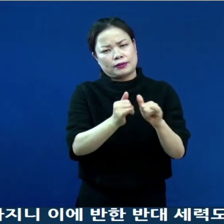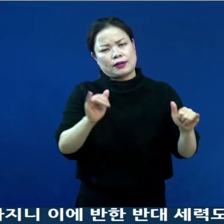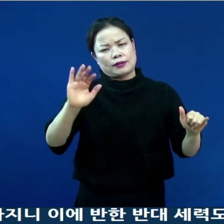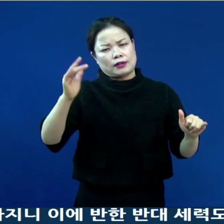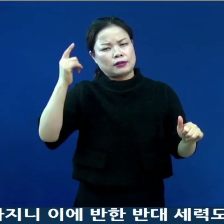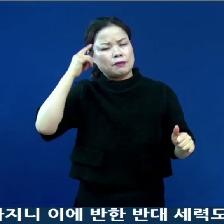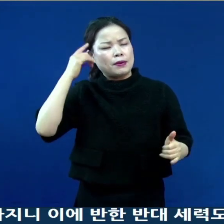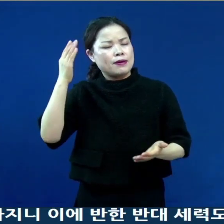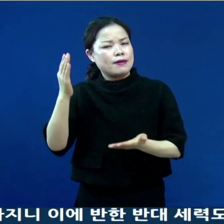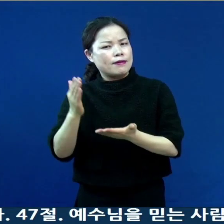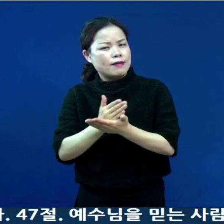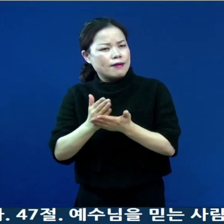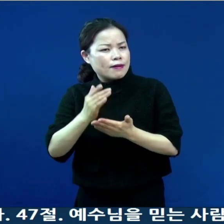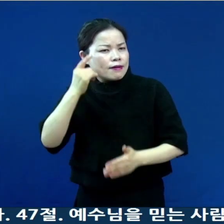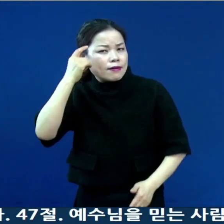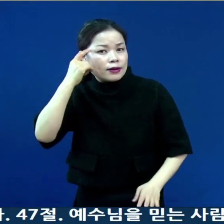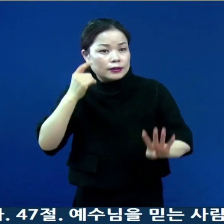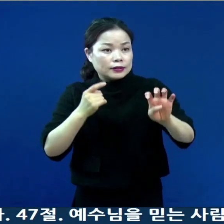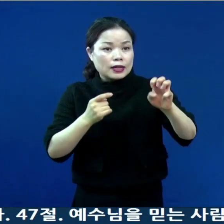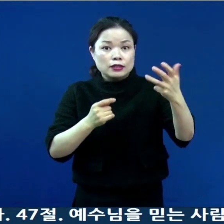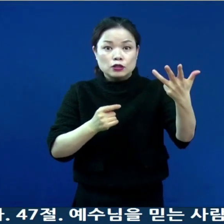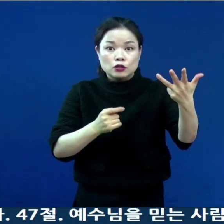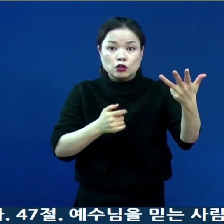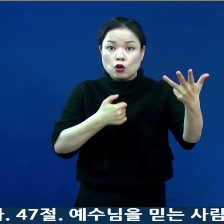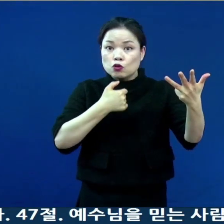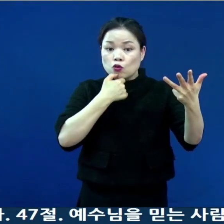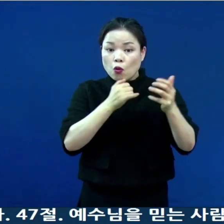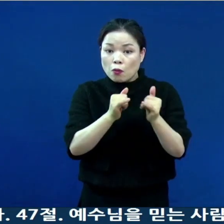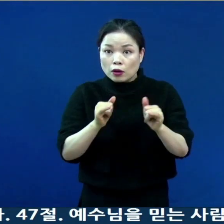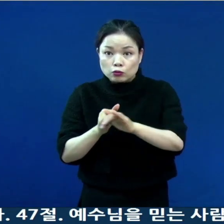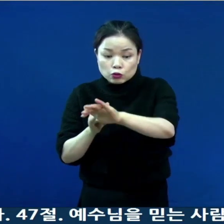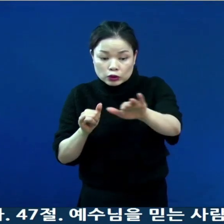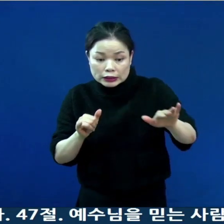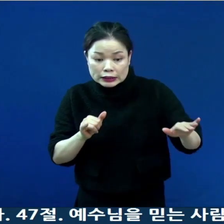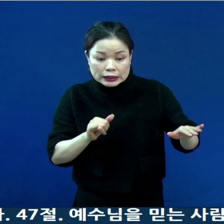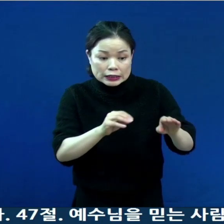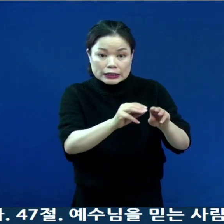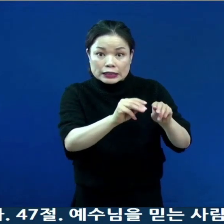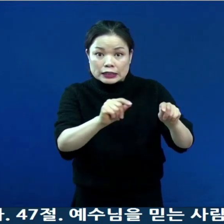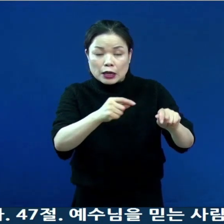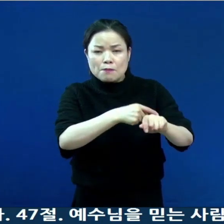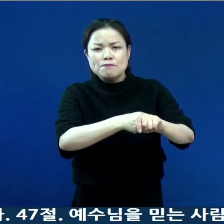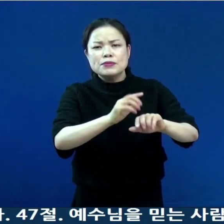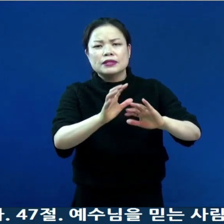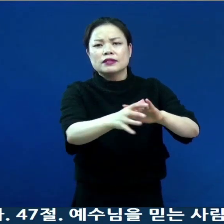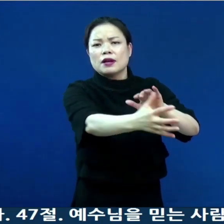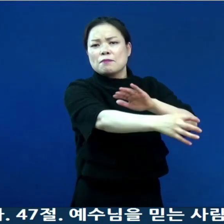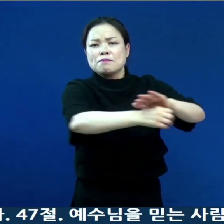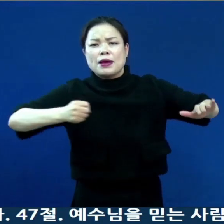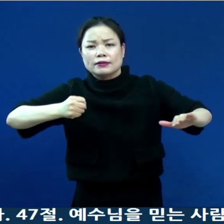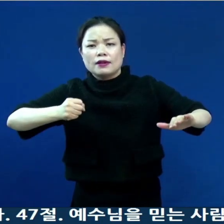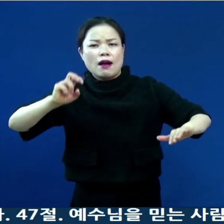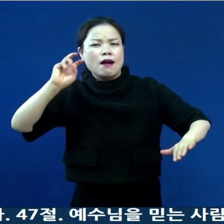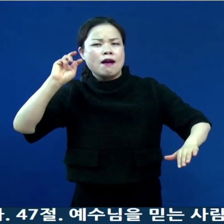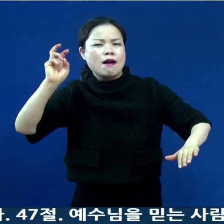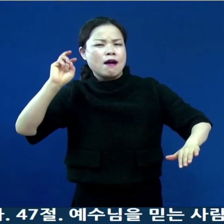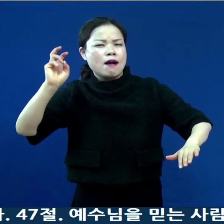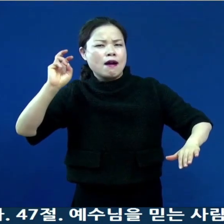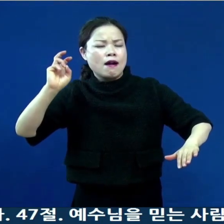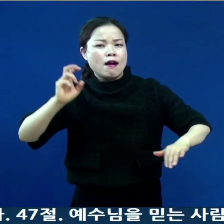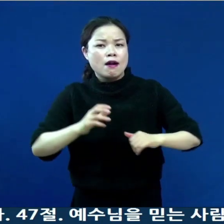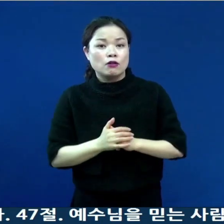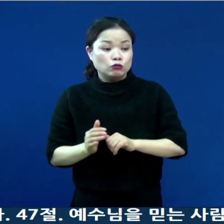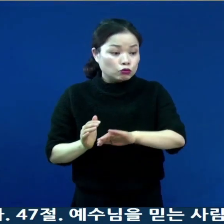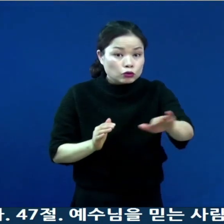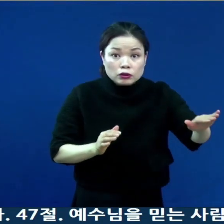것이라고 판단하여서 48절, 로마인들이 우리 땅과 민족을 빼앗아 가리니 그렇게